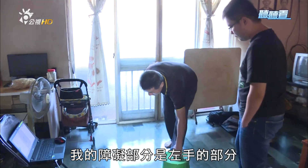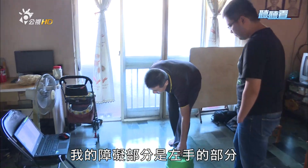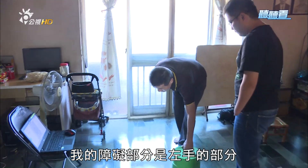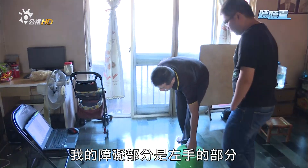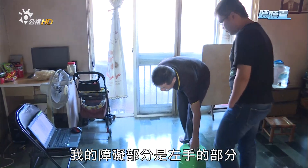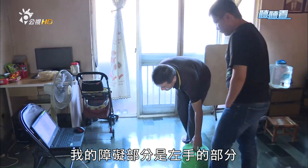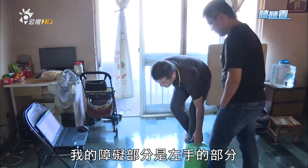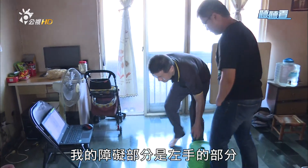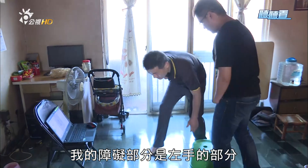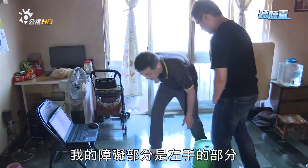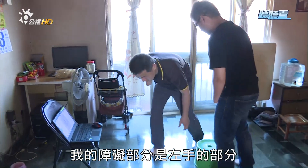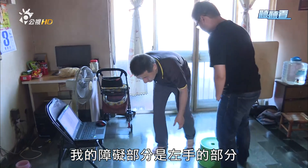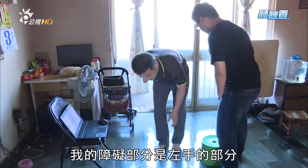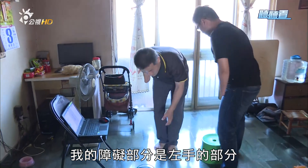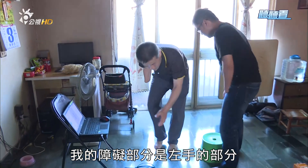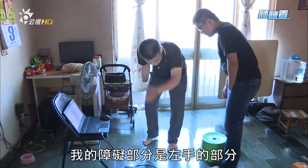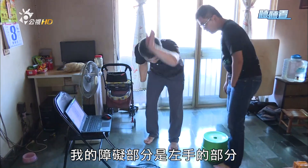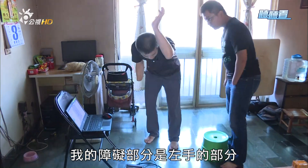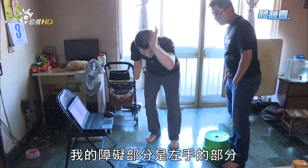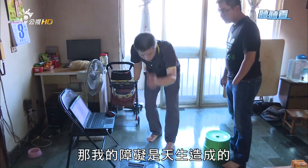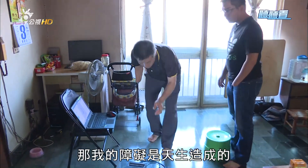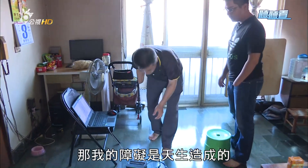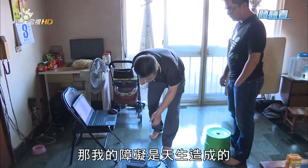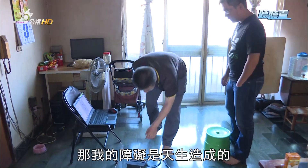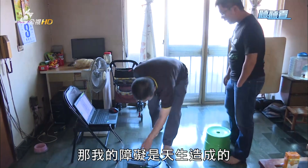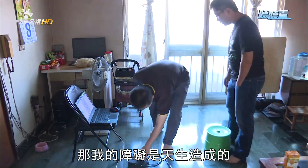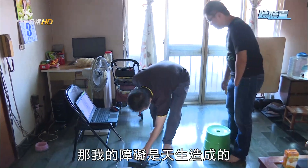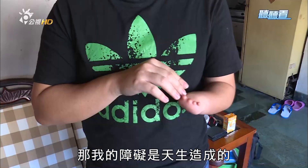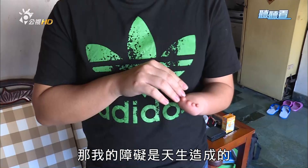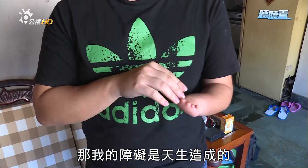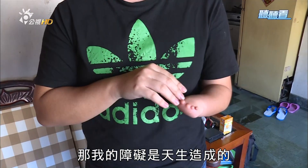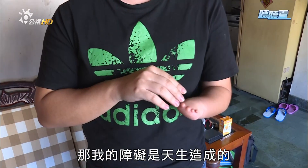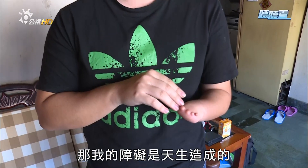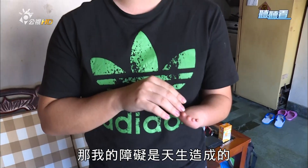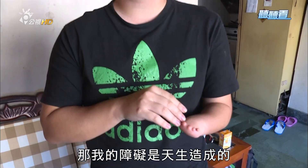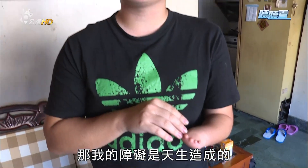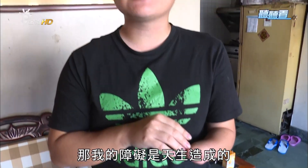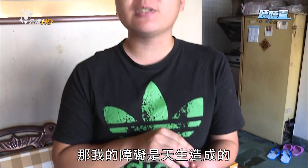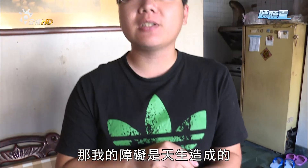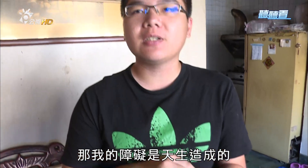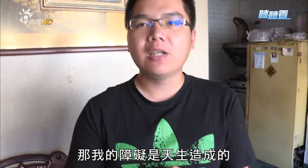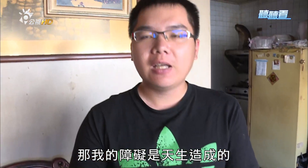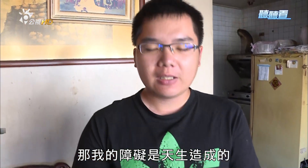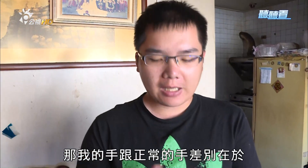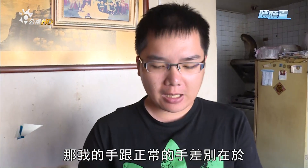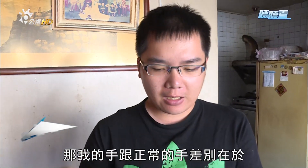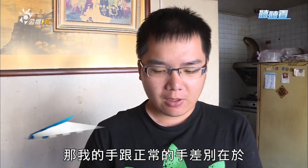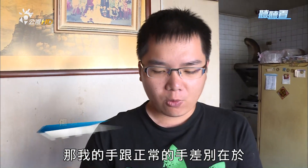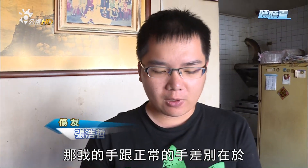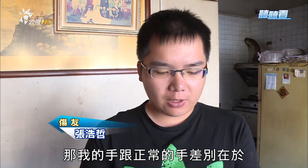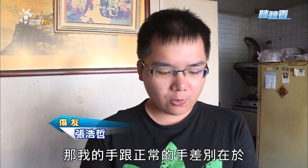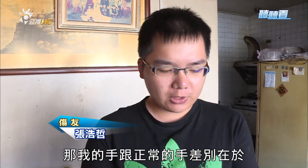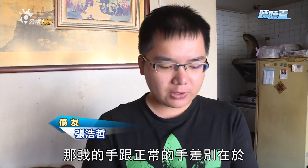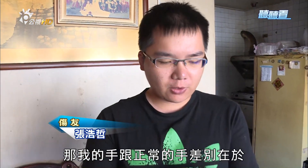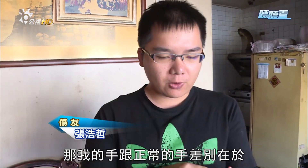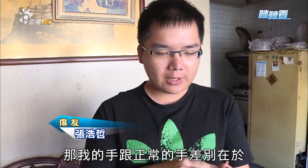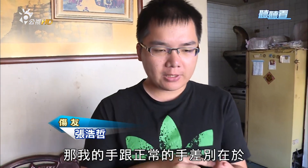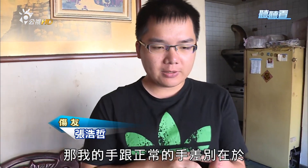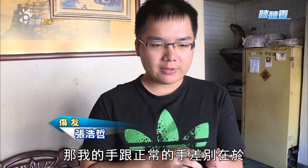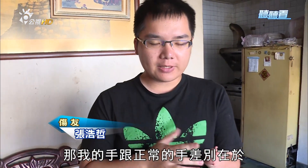我的障碍部分是左手部分，那我的障碍是天生造成的。那我的手跟正